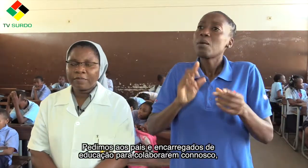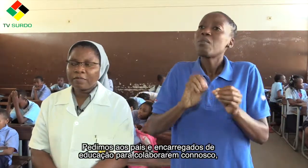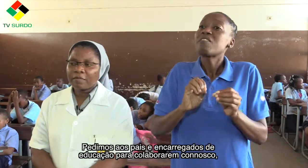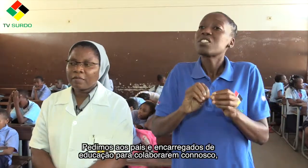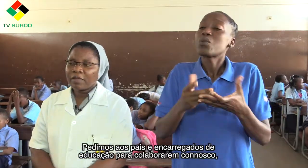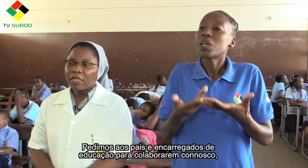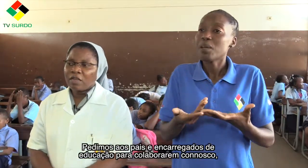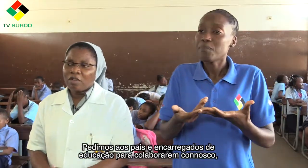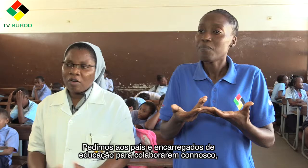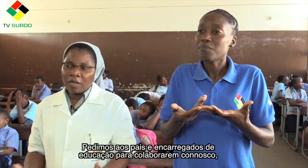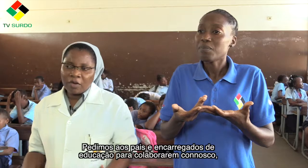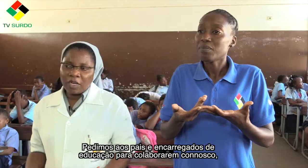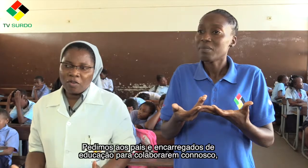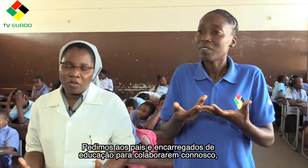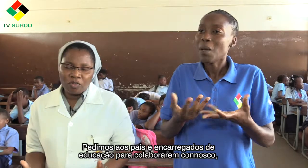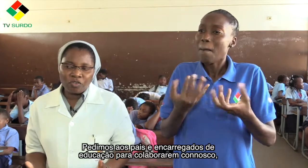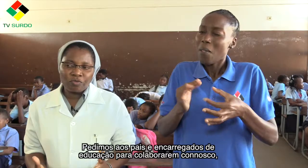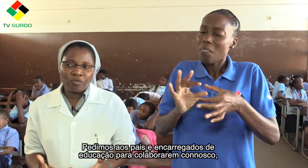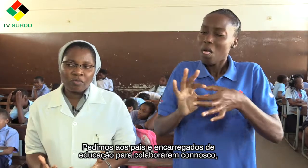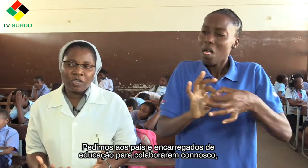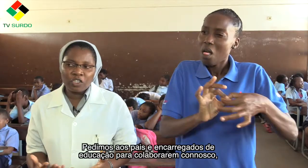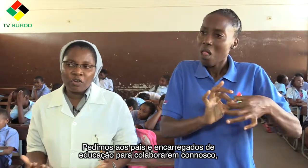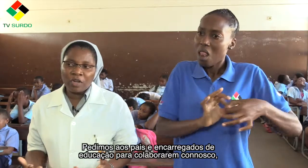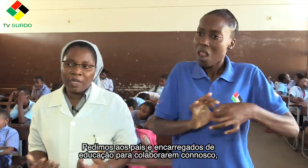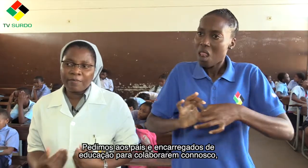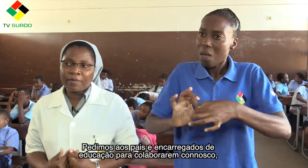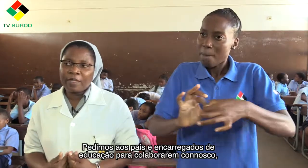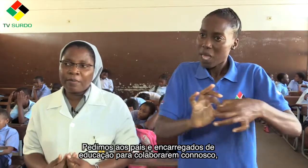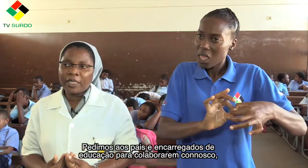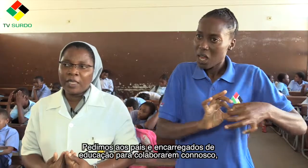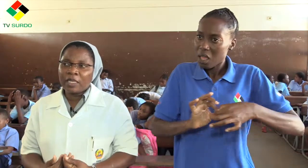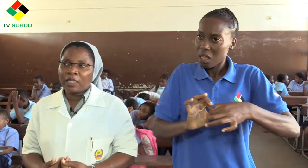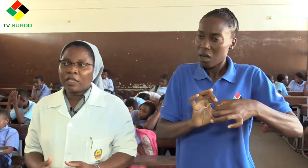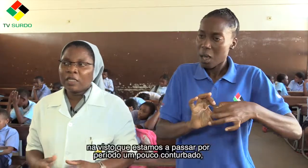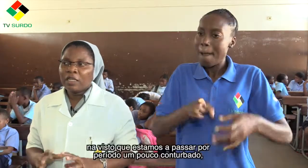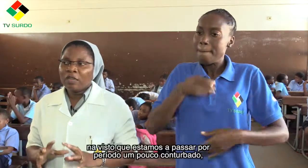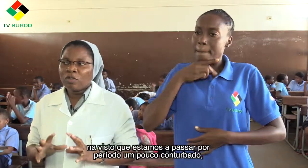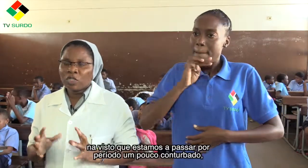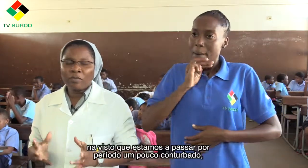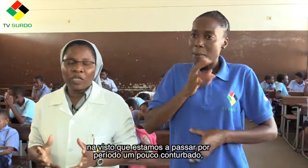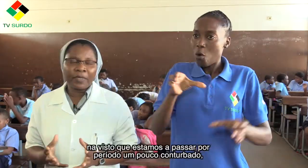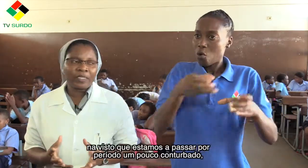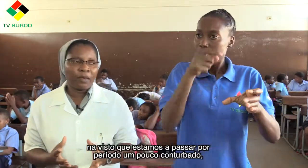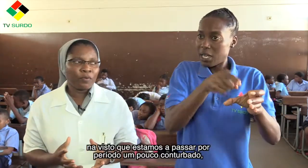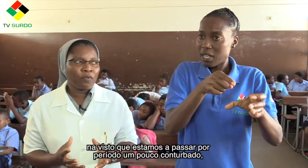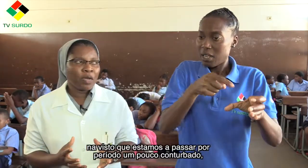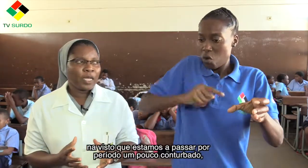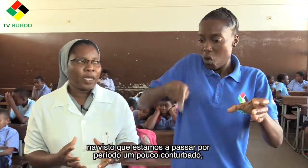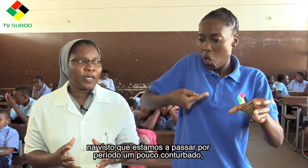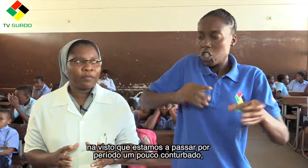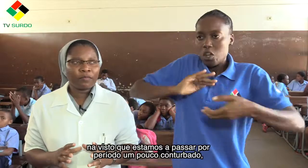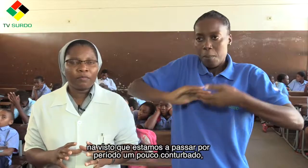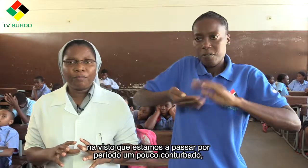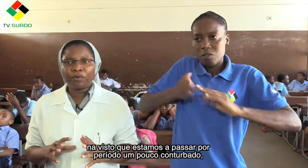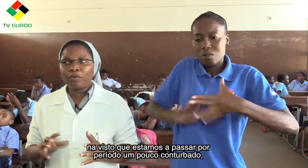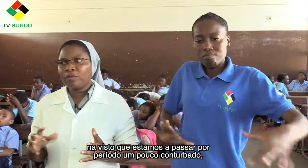colaborem conosco, a escola, na medida em que nós estamos a passar por